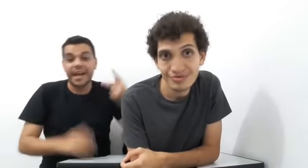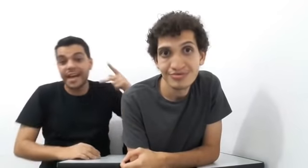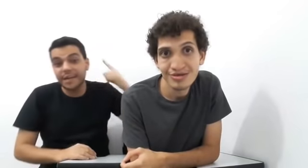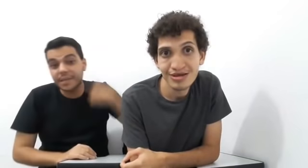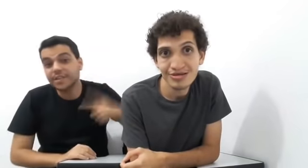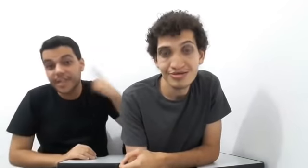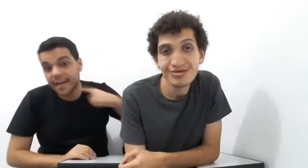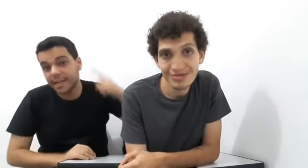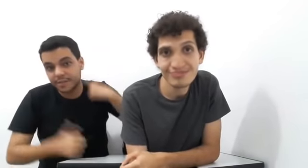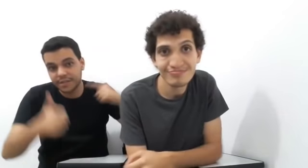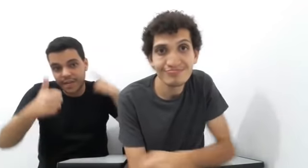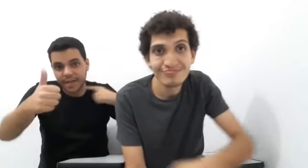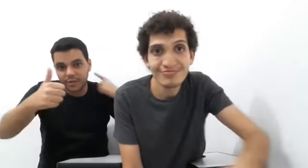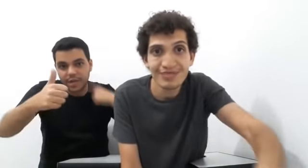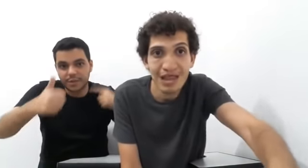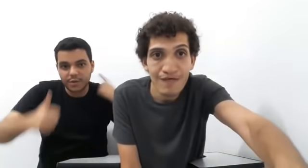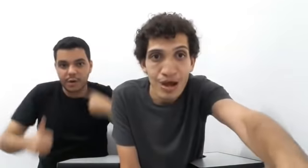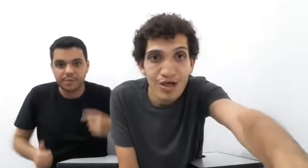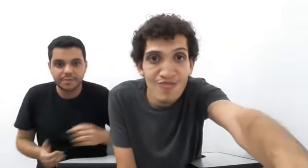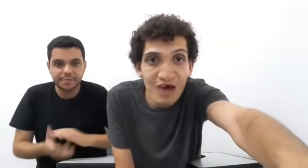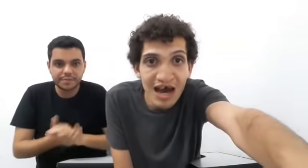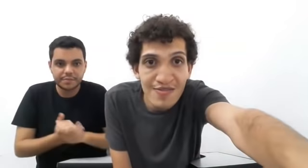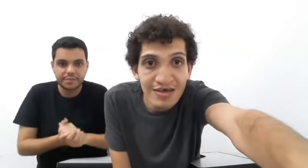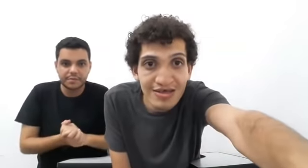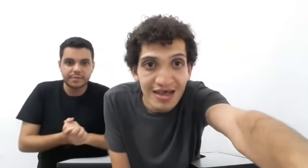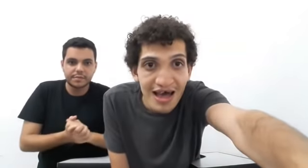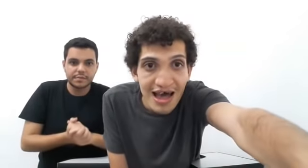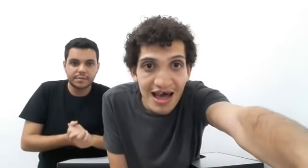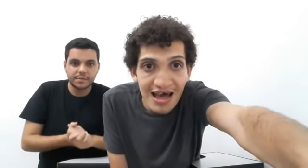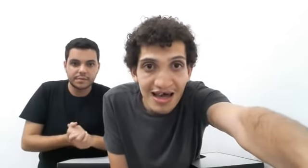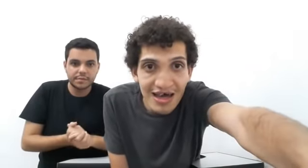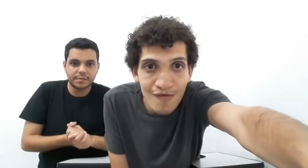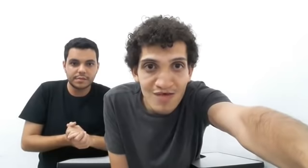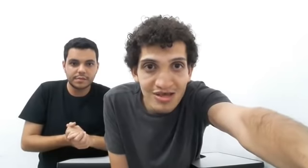É em Minas Gerais, ok, pessoal? Tá falando do AIS aqui. Vamos ver aqui.